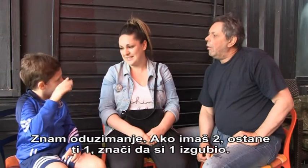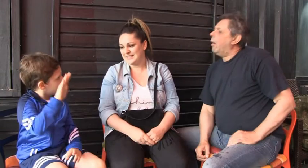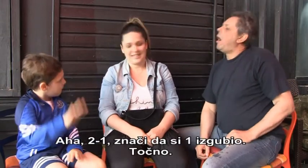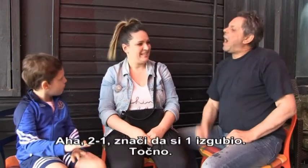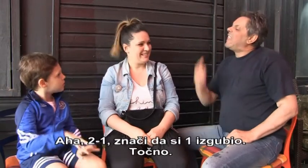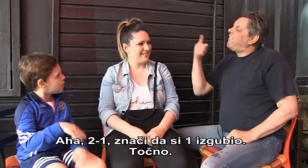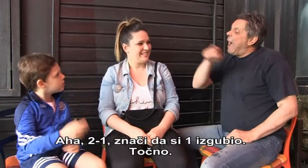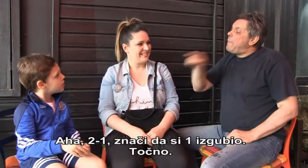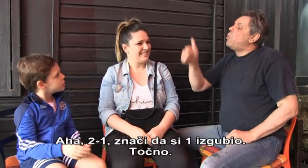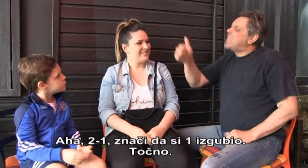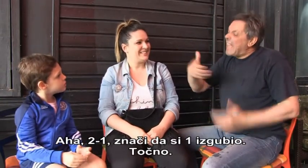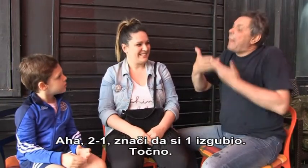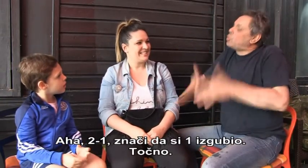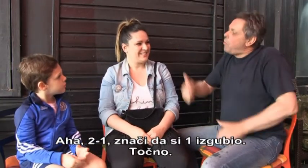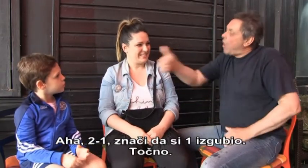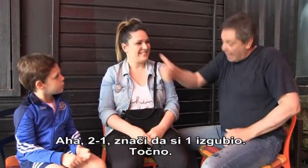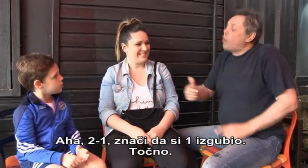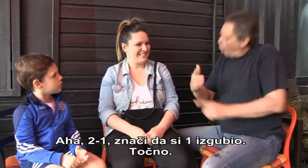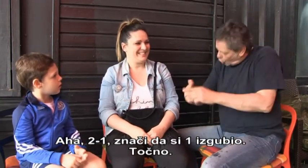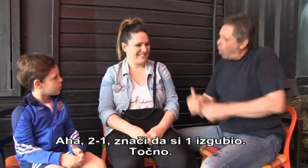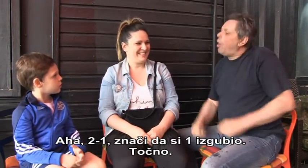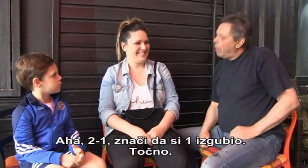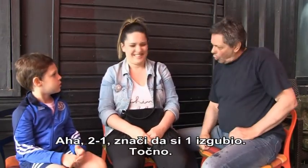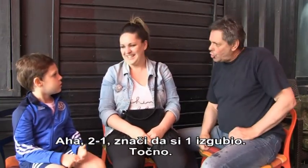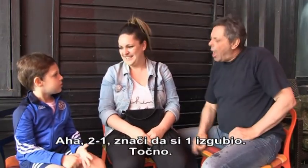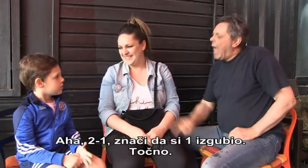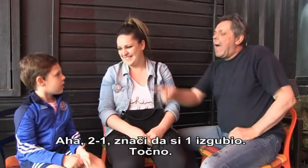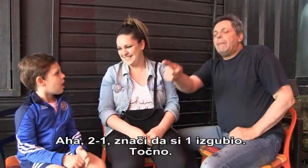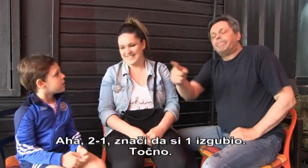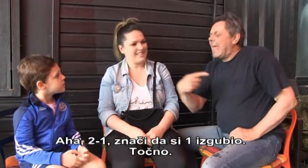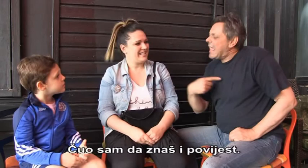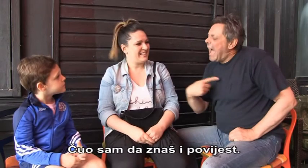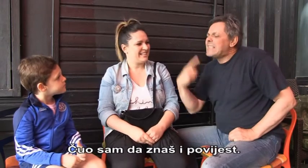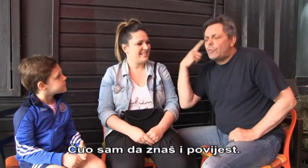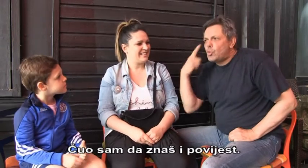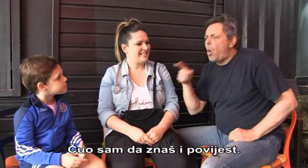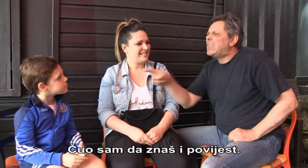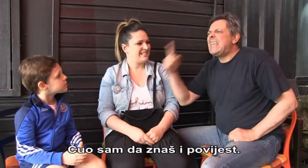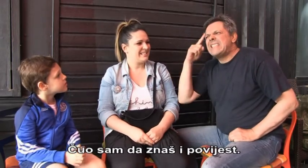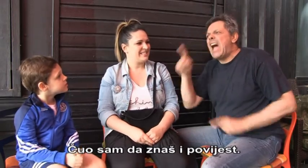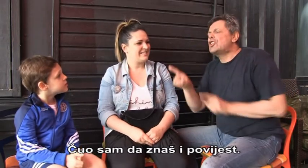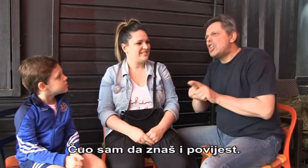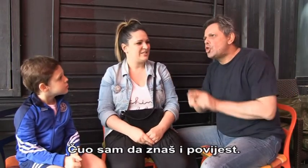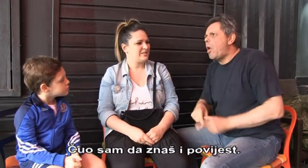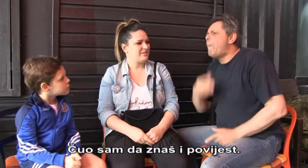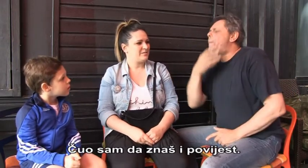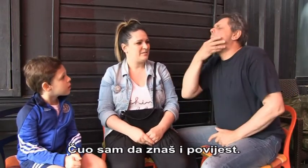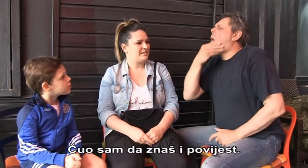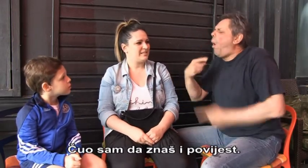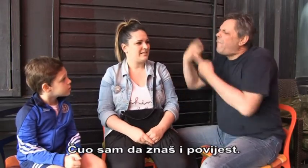A, 2 - 1, izgubio 1. Točno. Ja sam čuo, ti znaš isto.